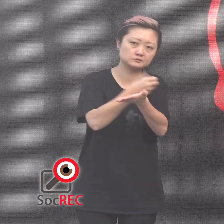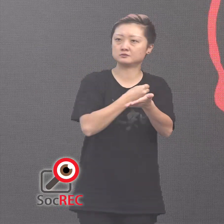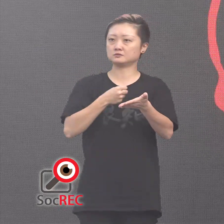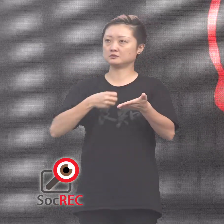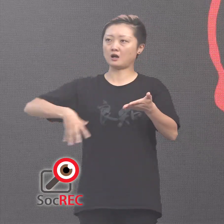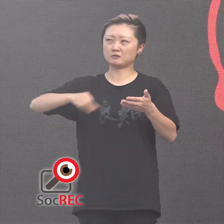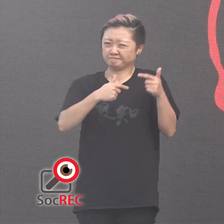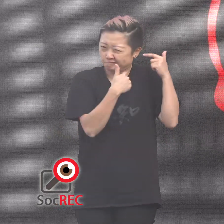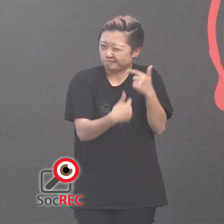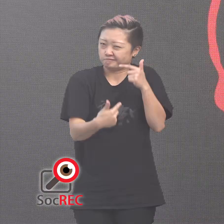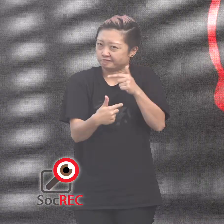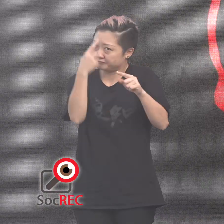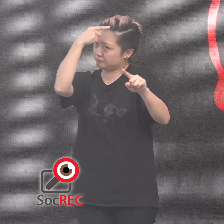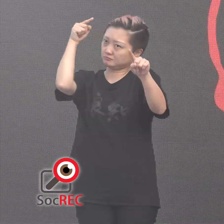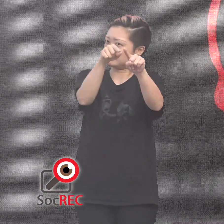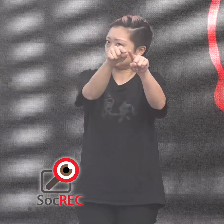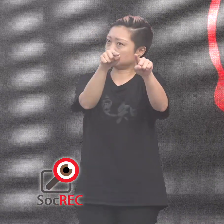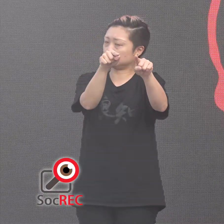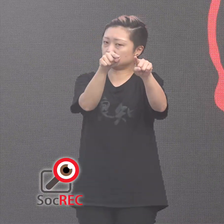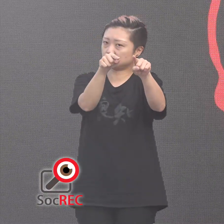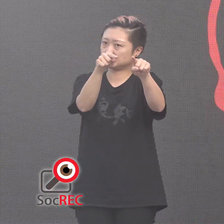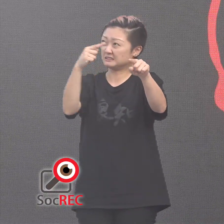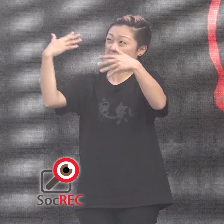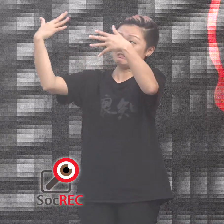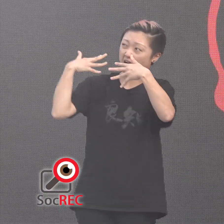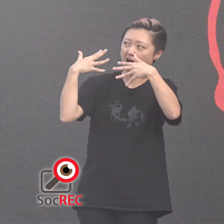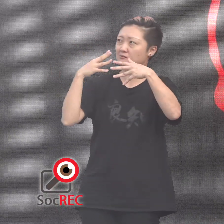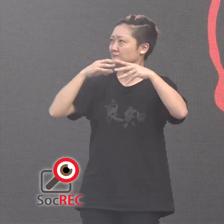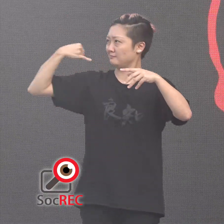残我们追求自由的灵魂。